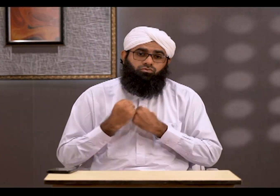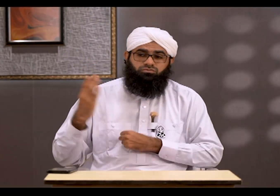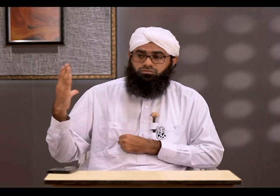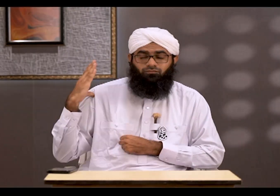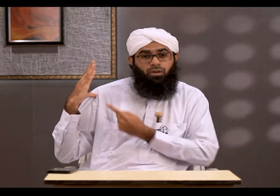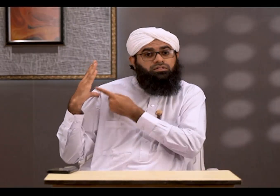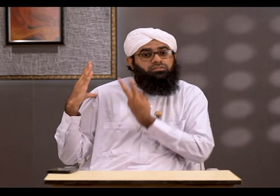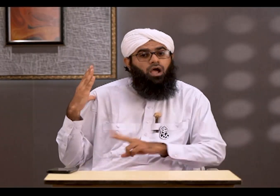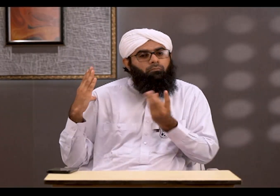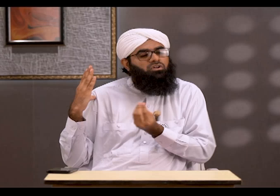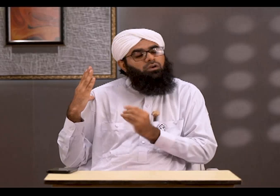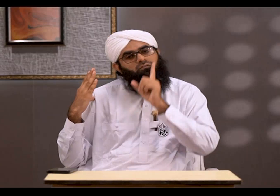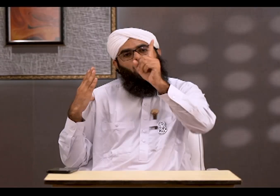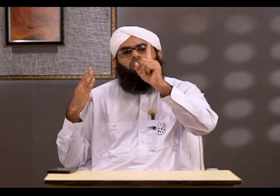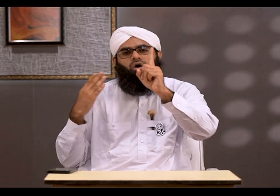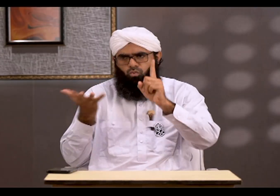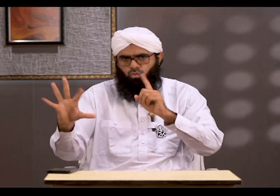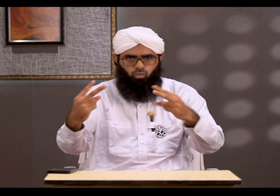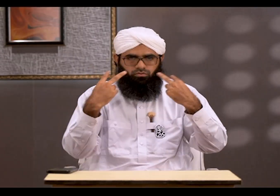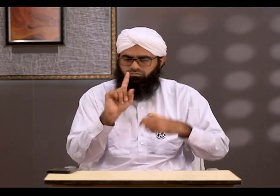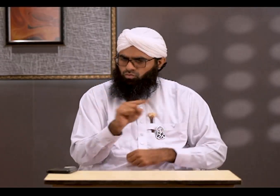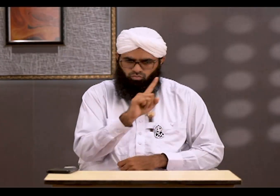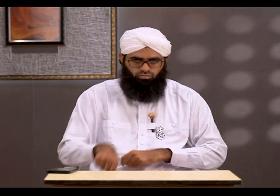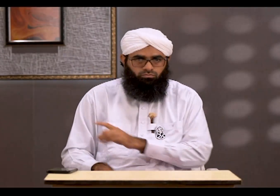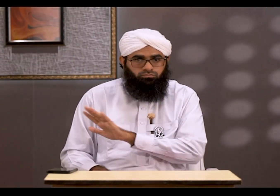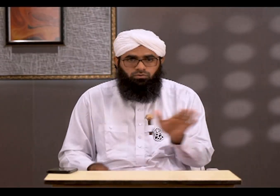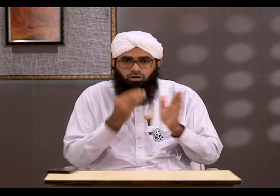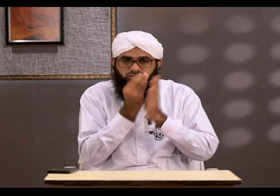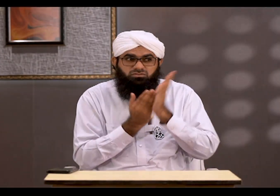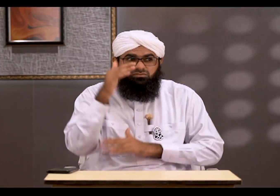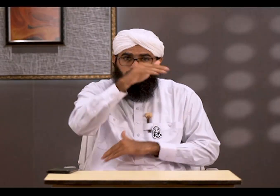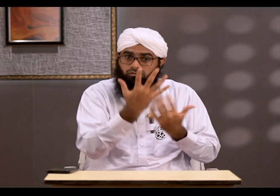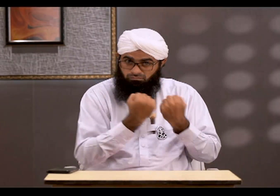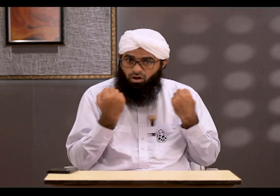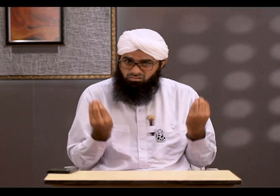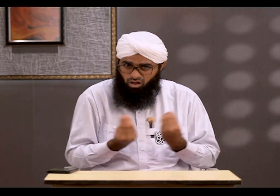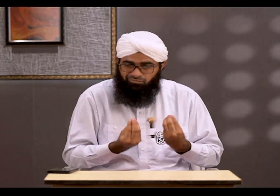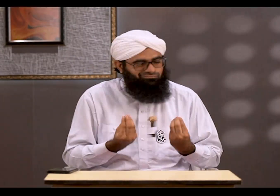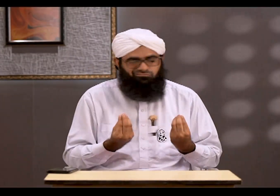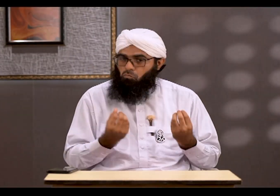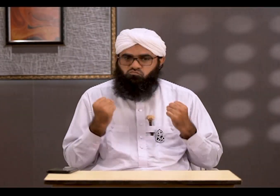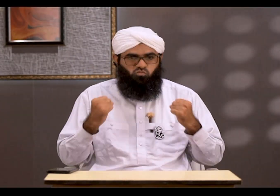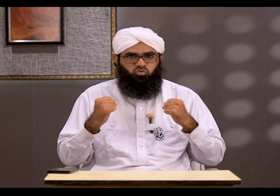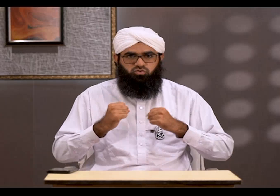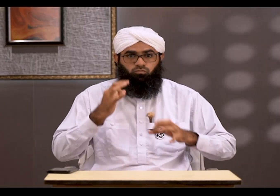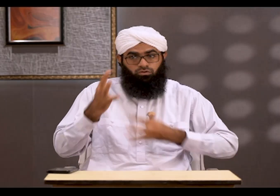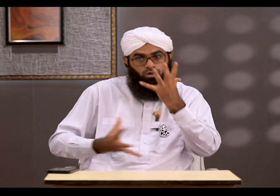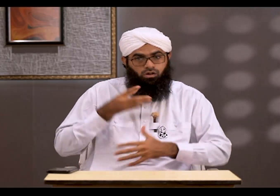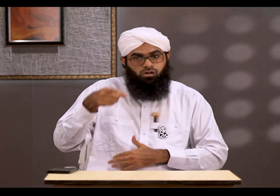اللہ پاک کے لیے کرنا ہوگا، کیونکہ جنت کو حاصل کرنا آسان نہیں بلکہ ایک مشکل معاملہ ہے۔ جہنم کو خواہشات سے ڈھانپ دیا